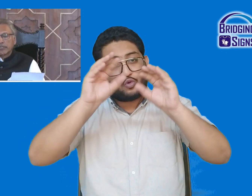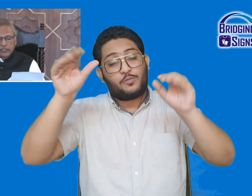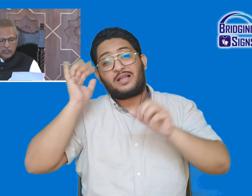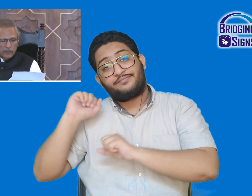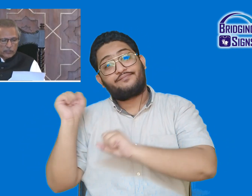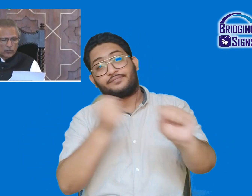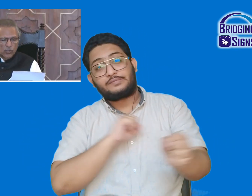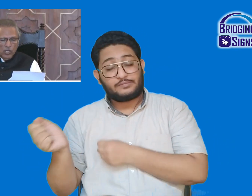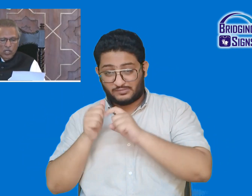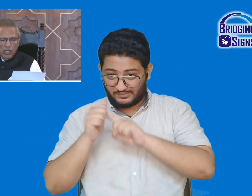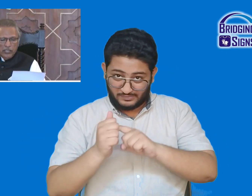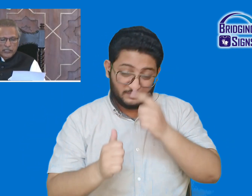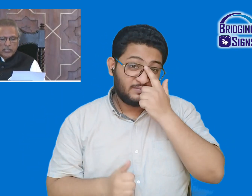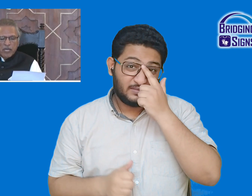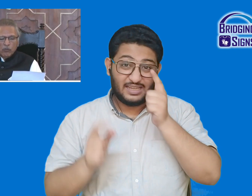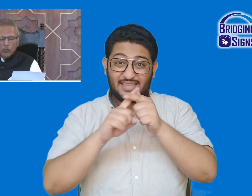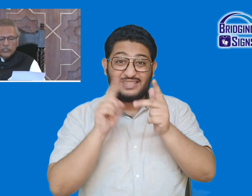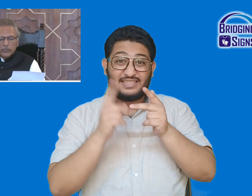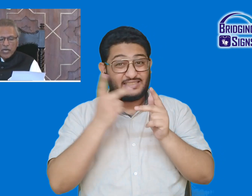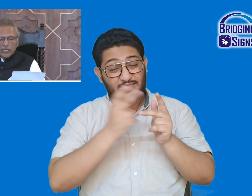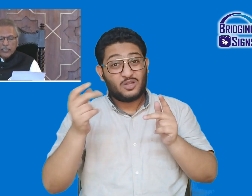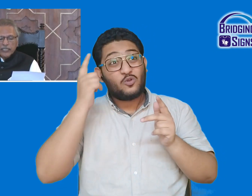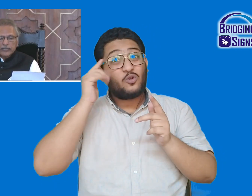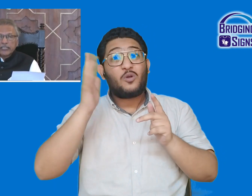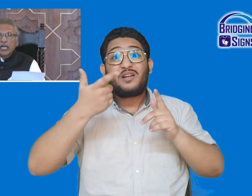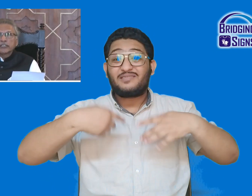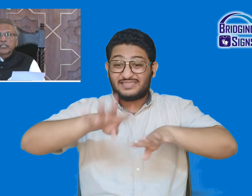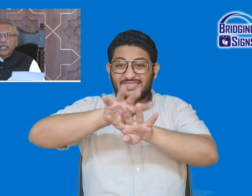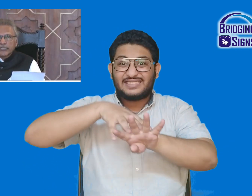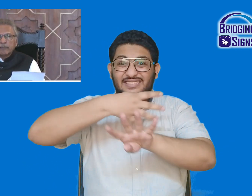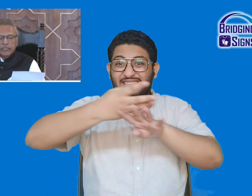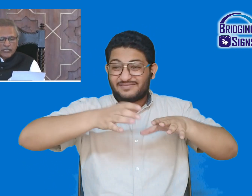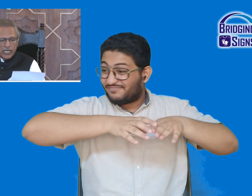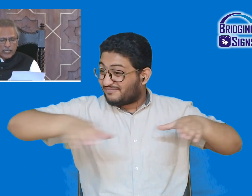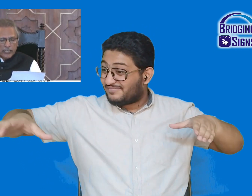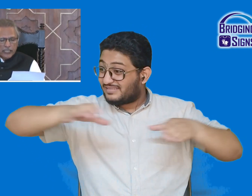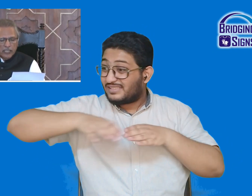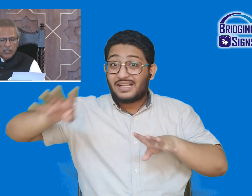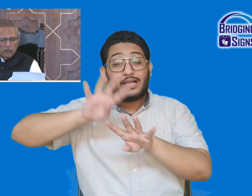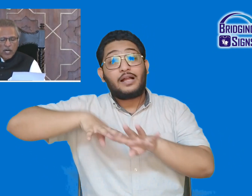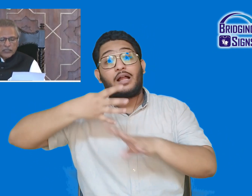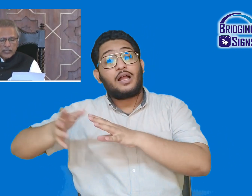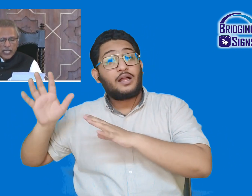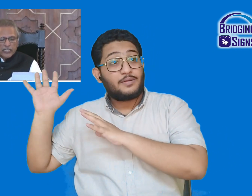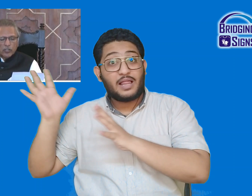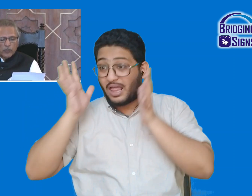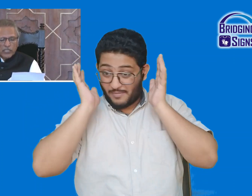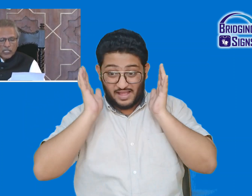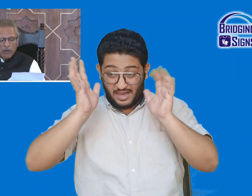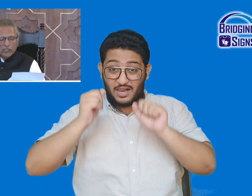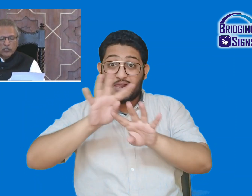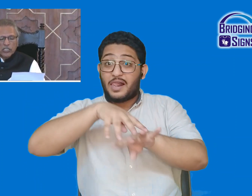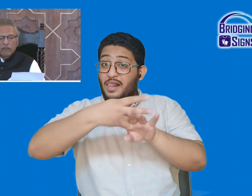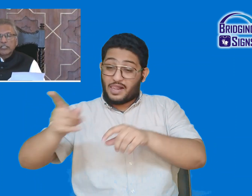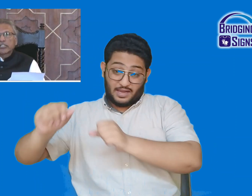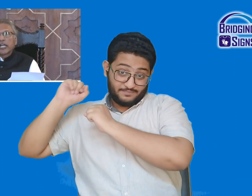جائے مسجد کے فرش کو۔ اسی محلول کو استعمال کر کے جہاں چٹائیاں بچھائی جا رہی ہیں وہاں چٹائی کے اوپر جہاں